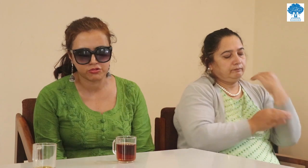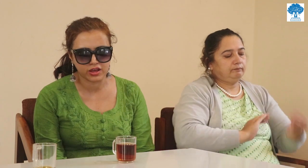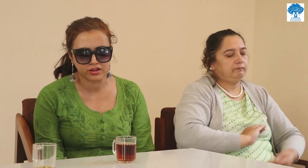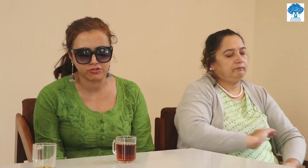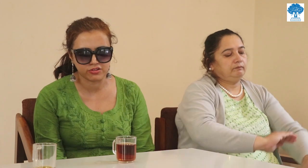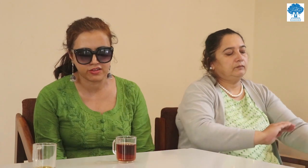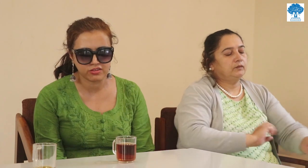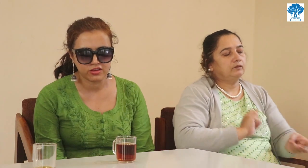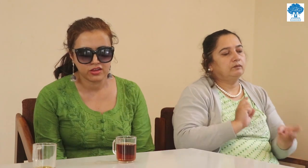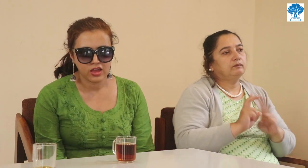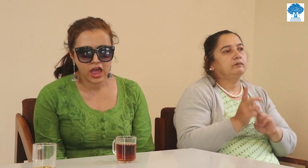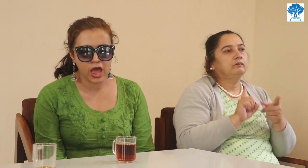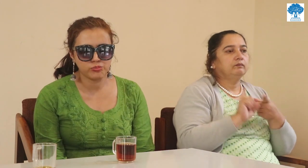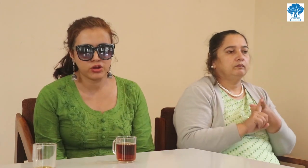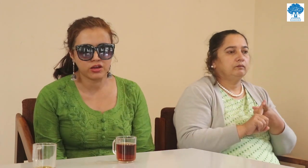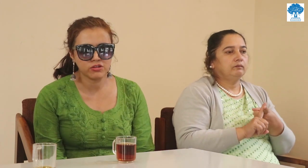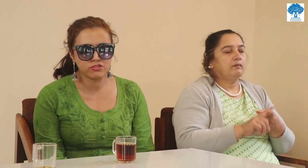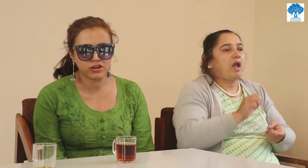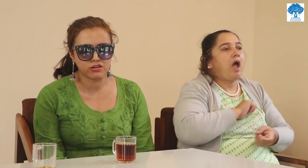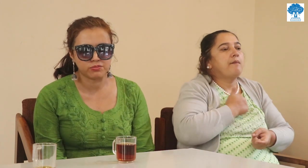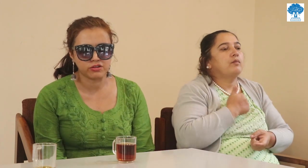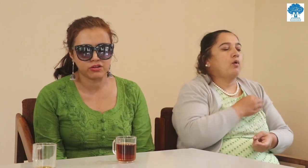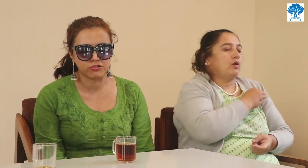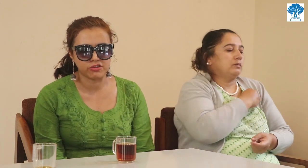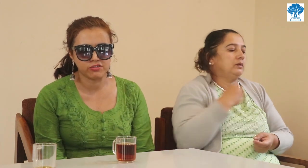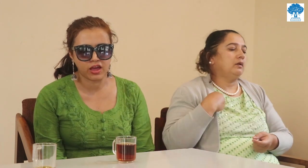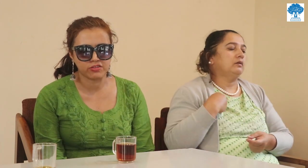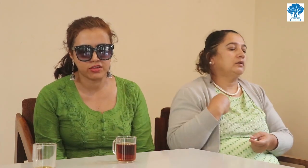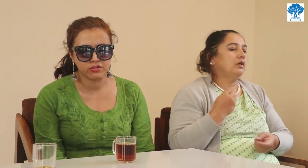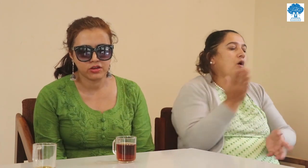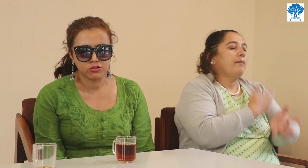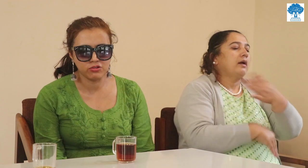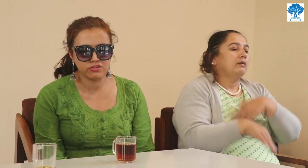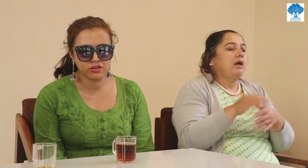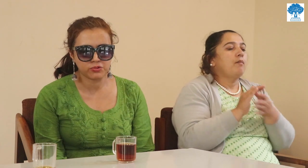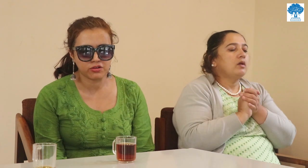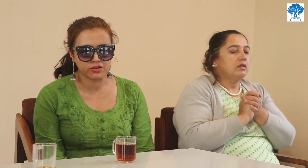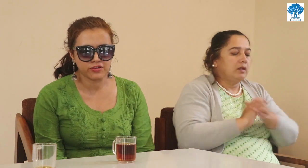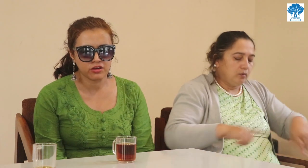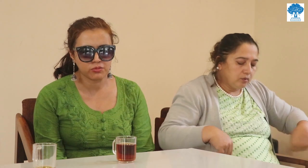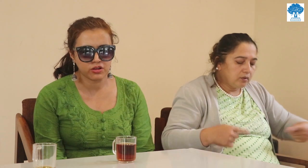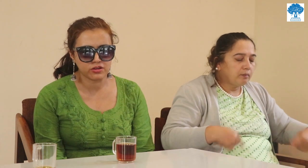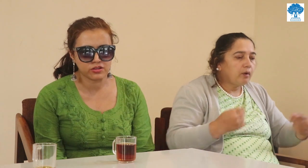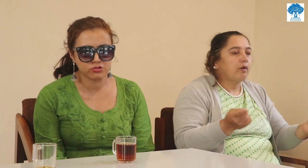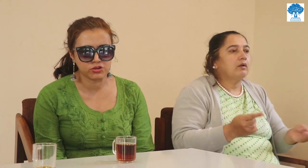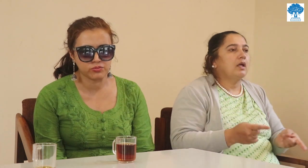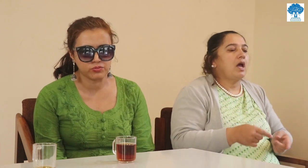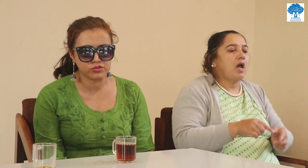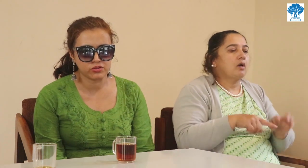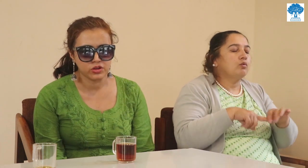डेलिभरीको कुराहरूलाई जोड्दा चाहिँ हाम्रा कतिवटा हस्पिटलहरू छन् जहाँ चाहिँ व्हीलचेयर प्रयोगकर्ता अथवा